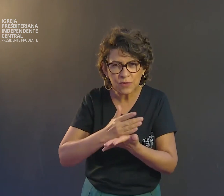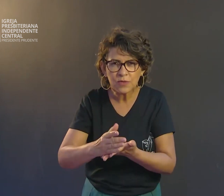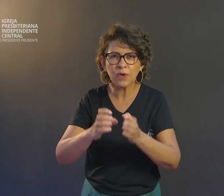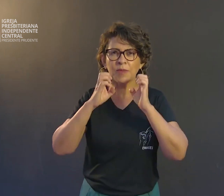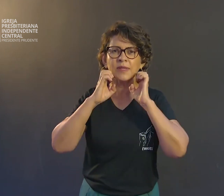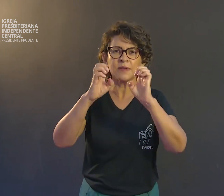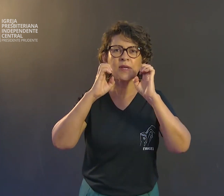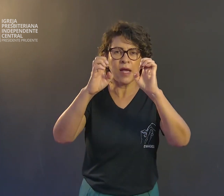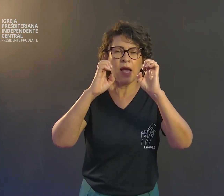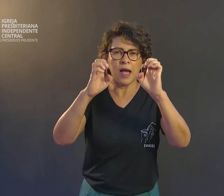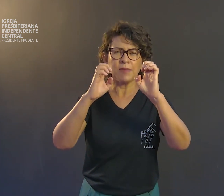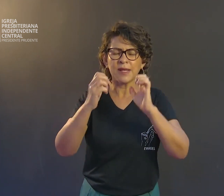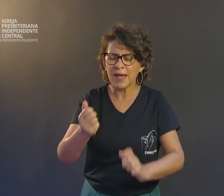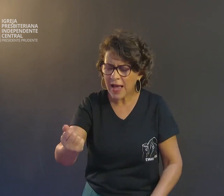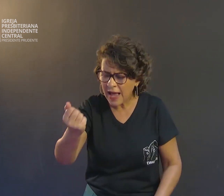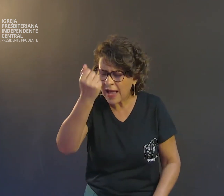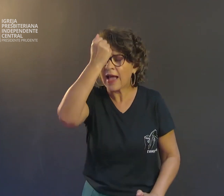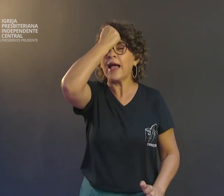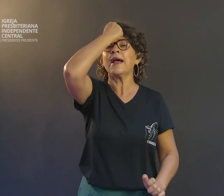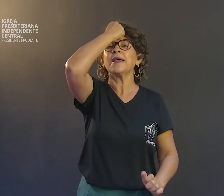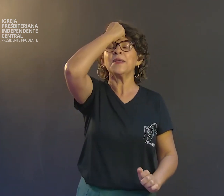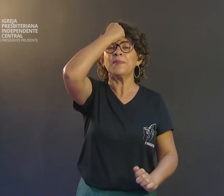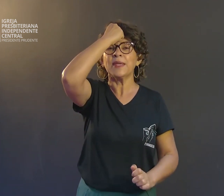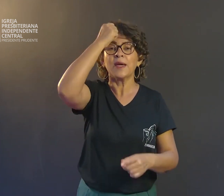arrependam-se, pois o reino de Deus está próximo.